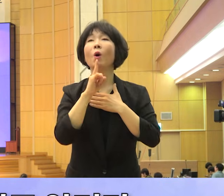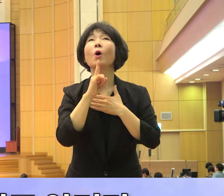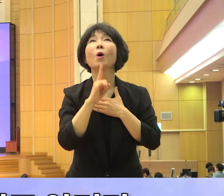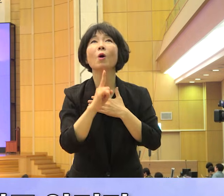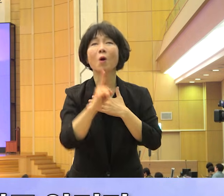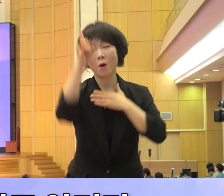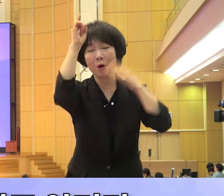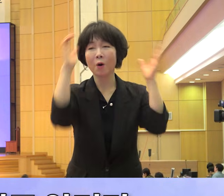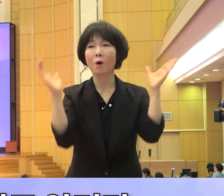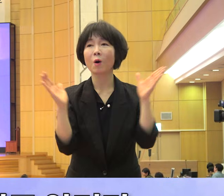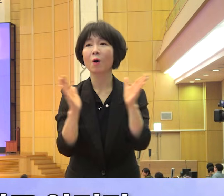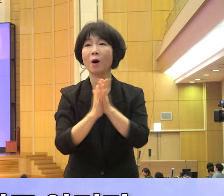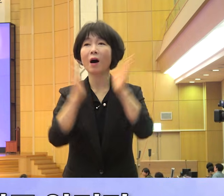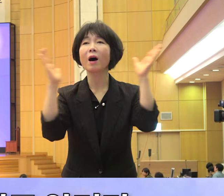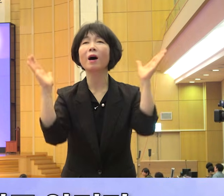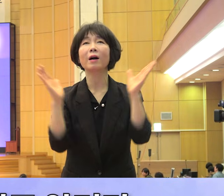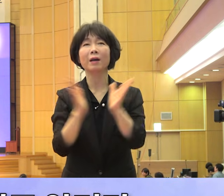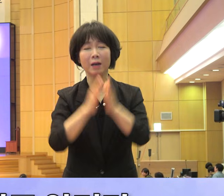오